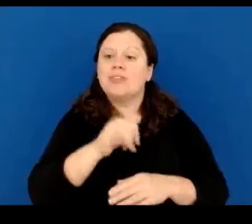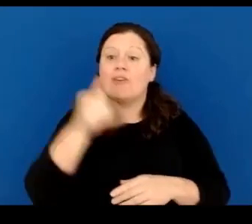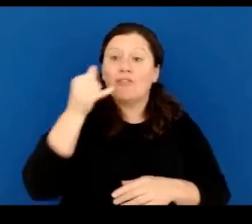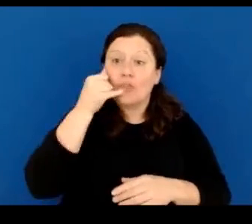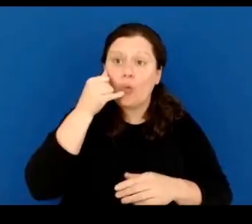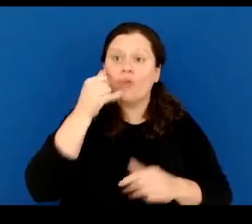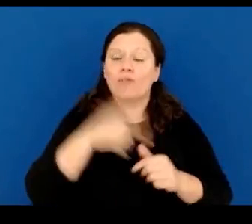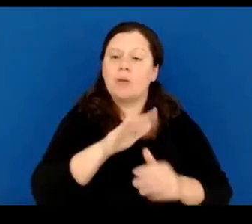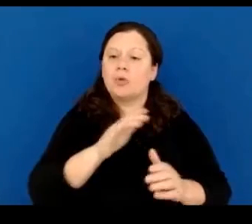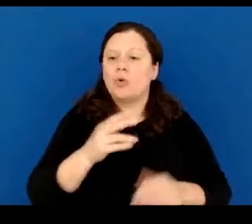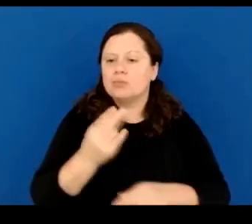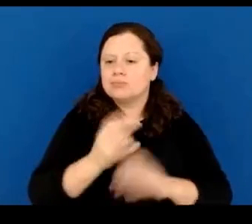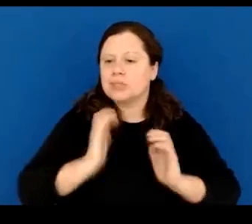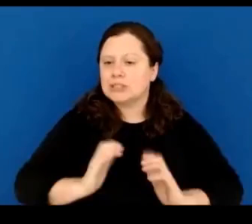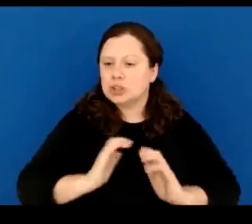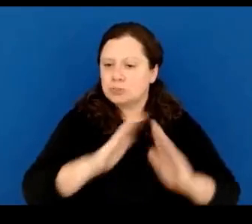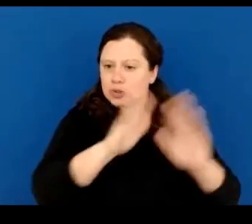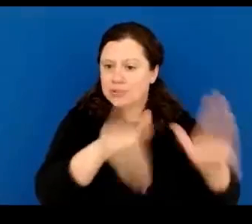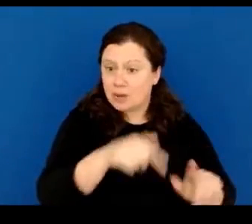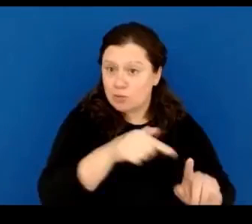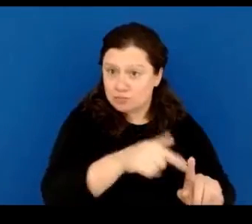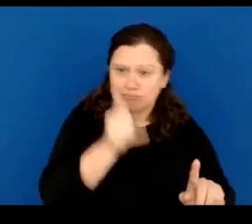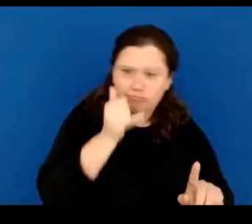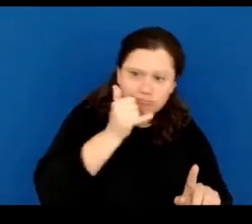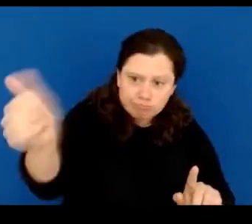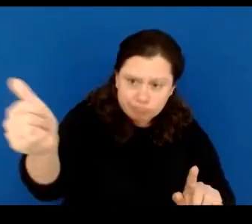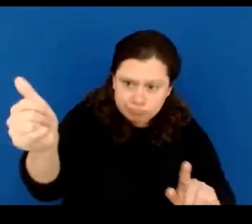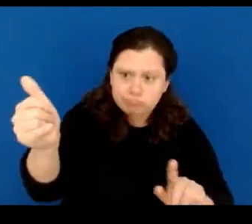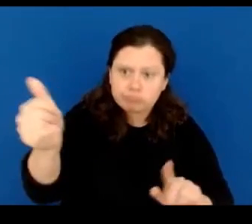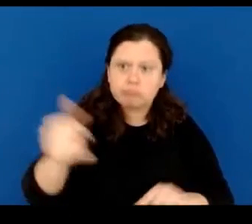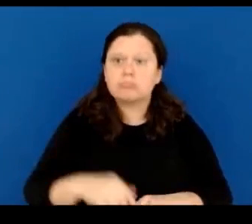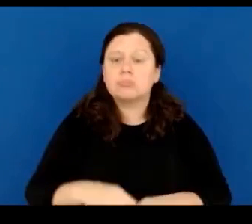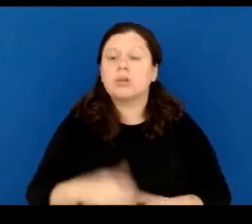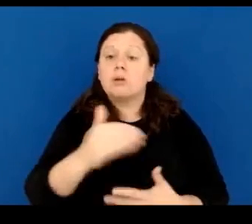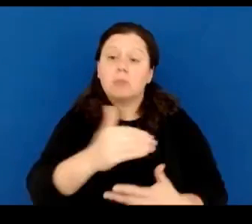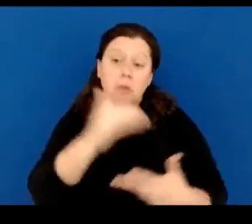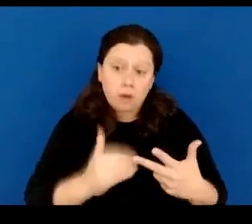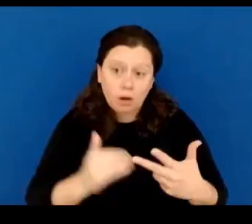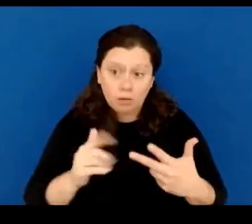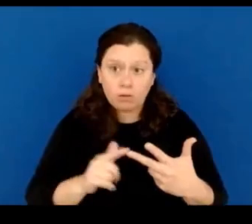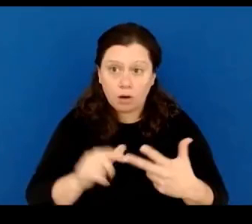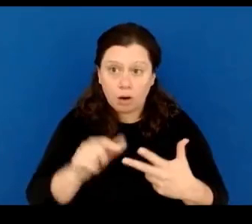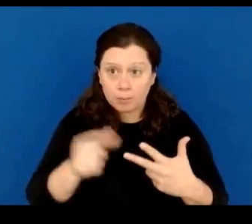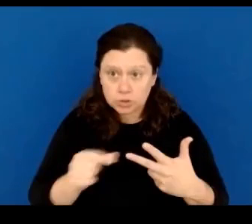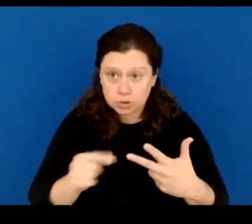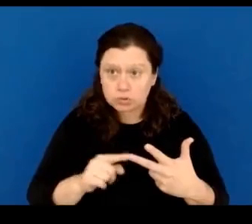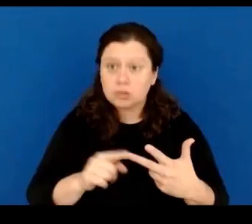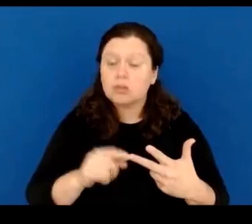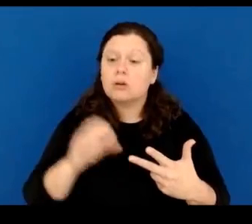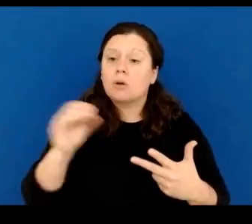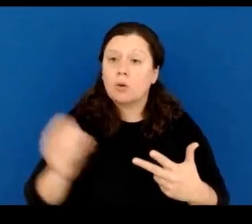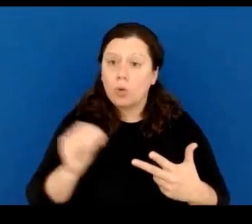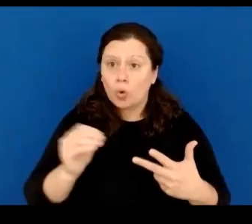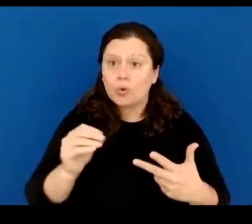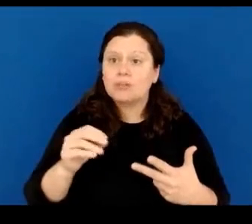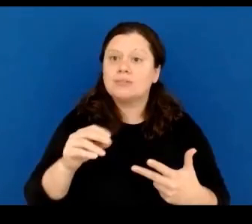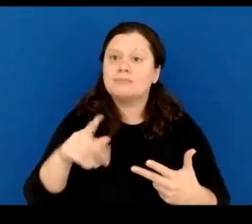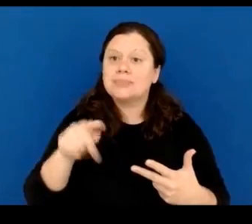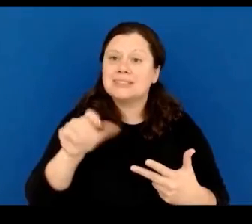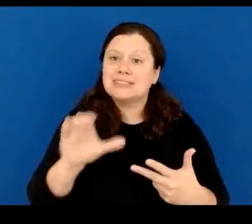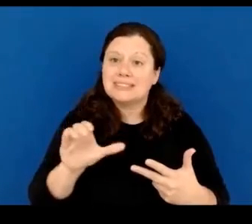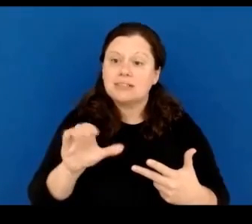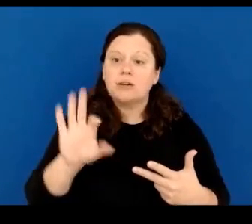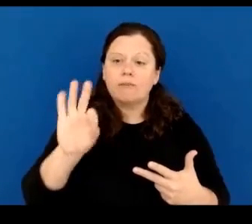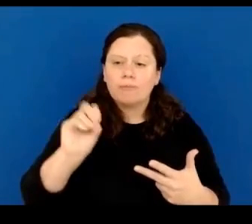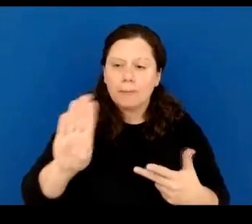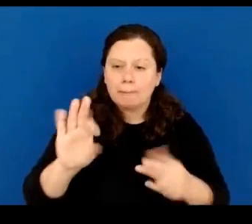擇。仲有 ORPTC DCI Fob，呢個係一個小型嘅設備，類似鎖匙